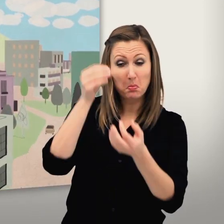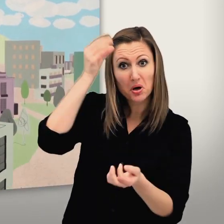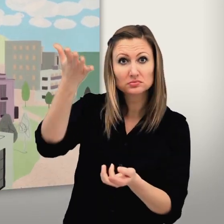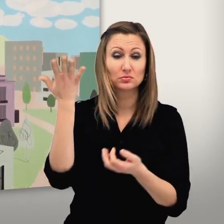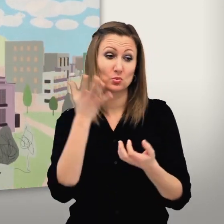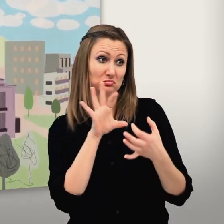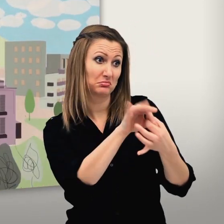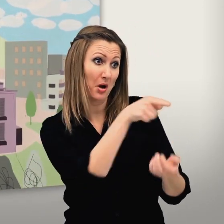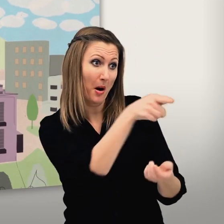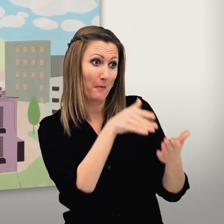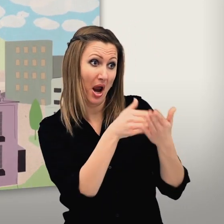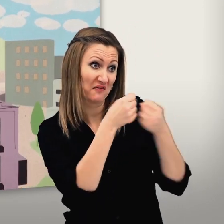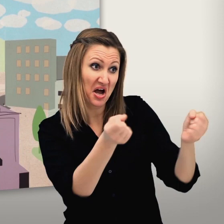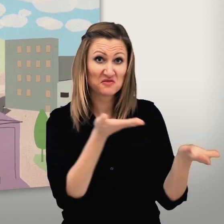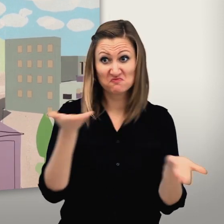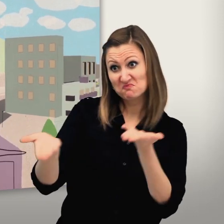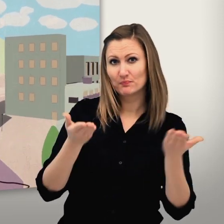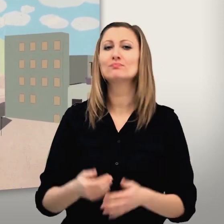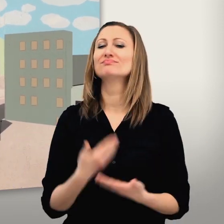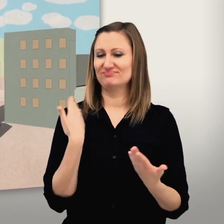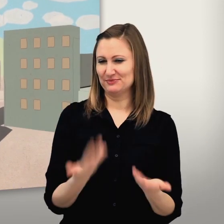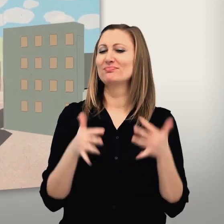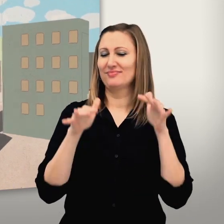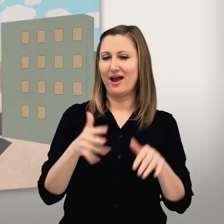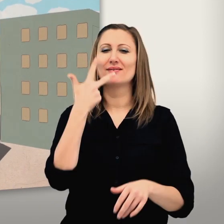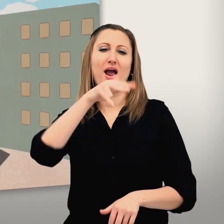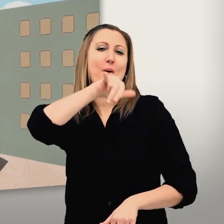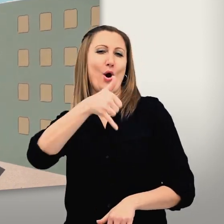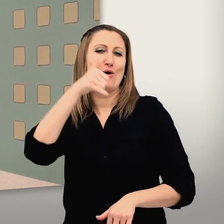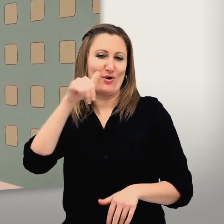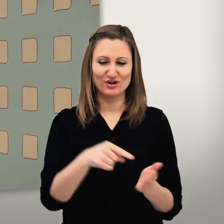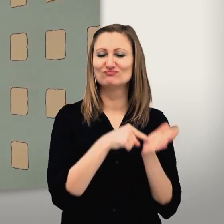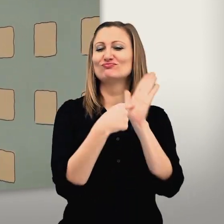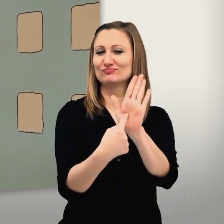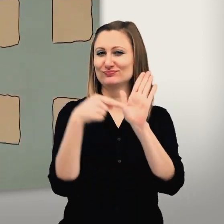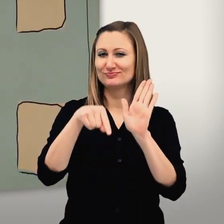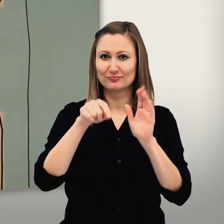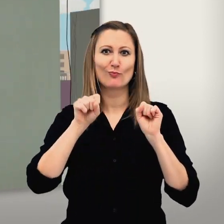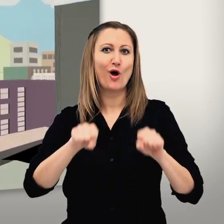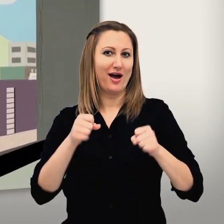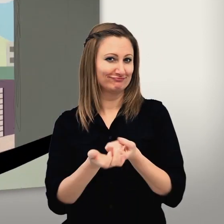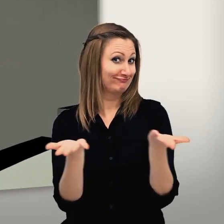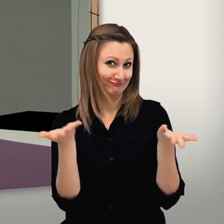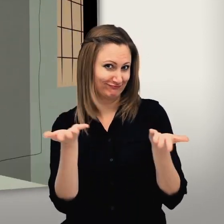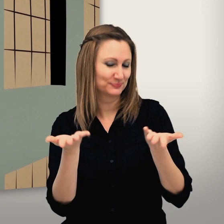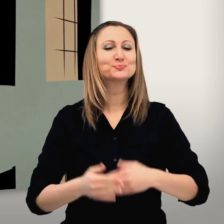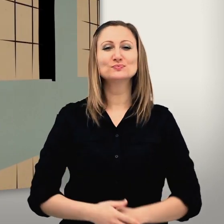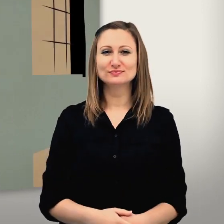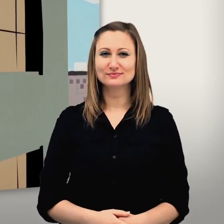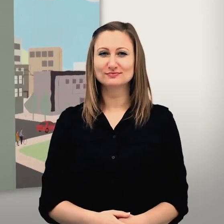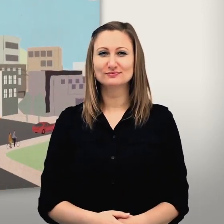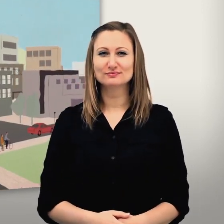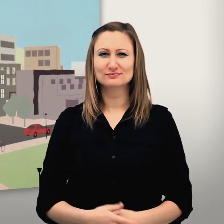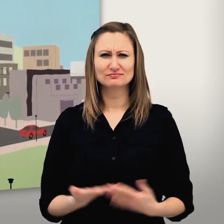Wohnen, Bildung, Barrierefreiheit. Drei Projekte zeigen, wie es gehen kann.